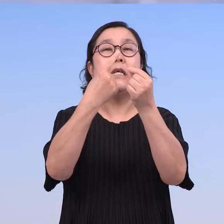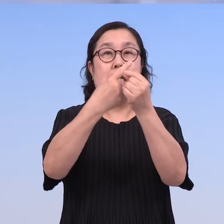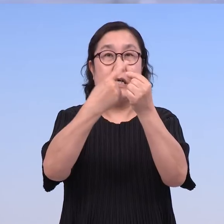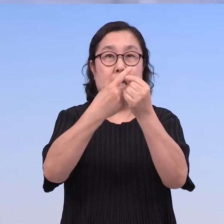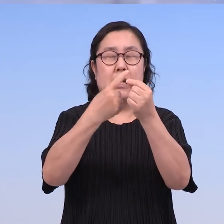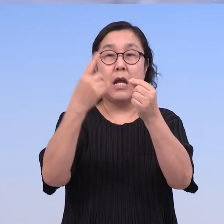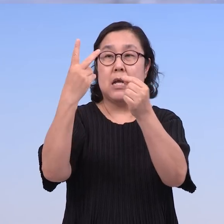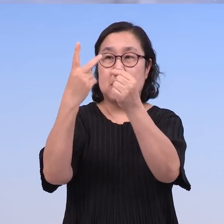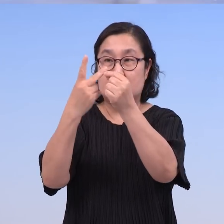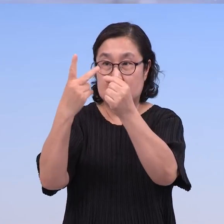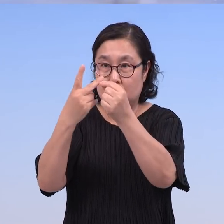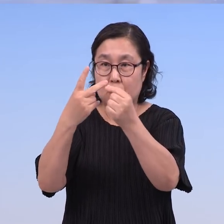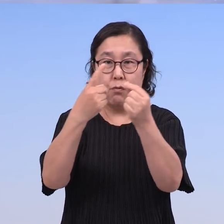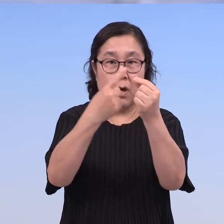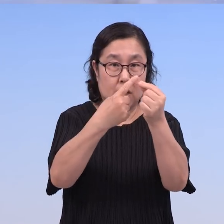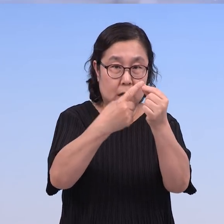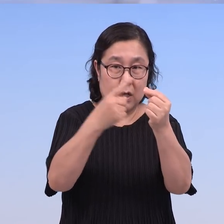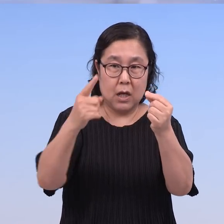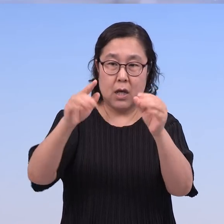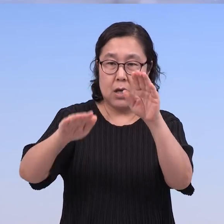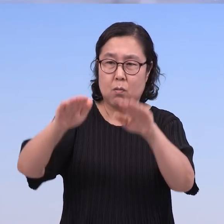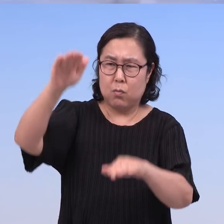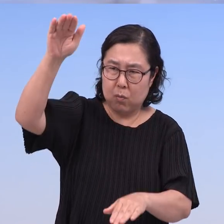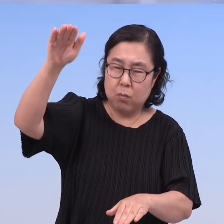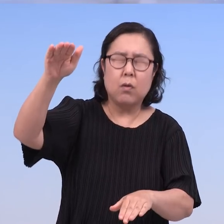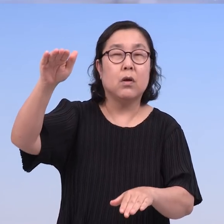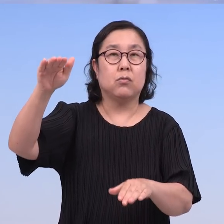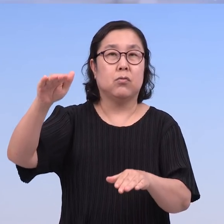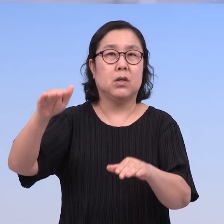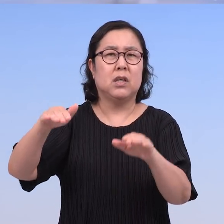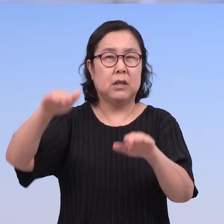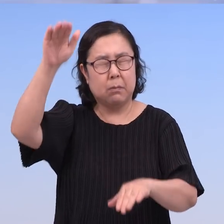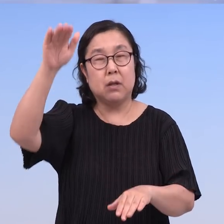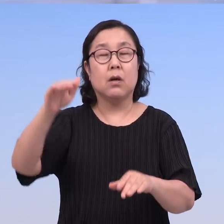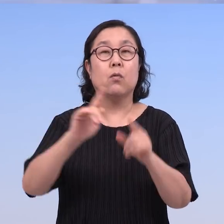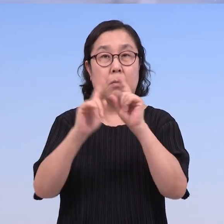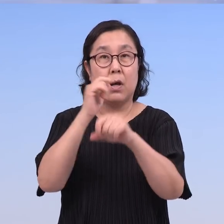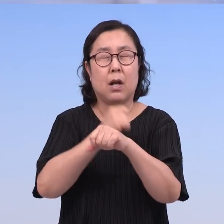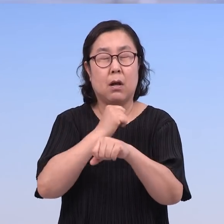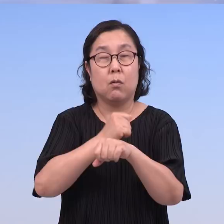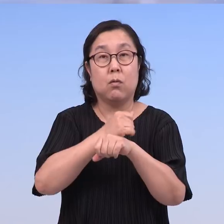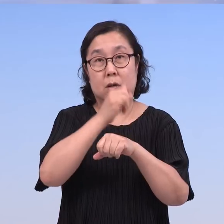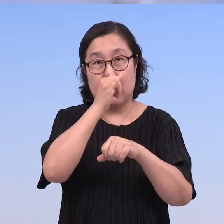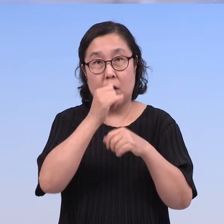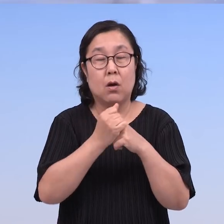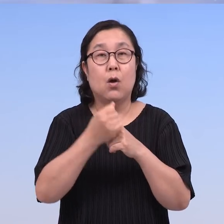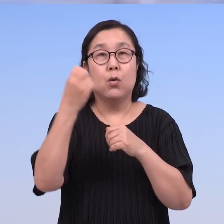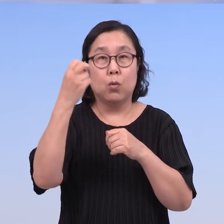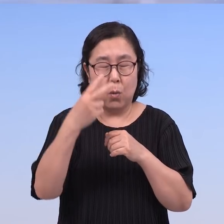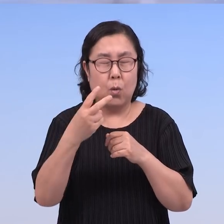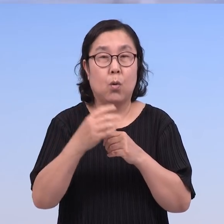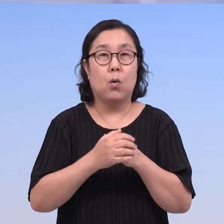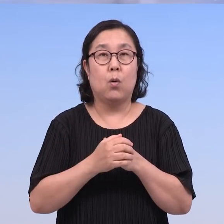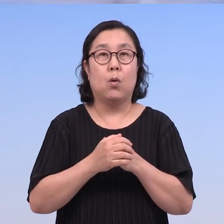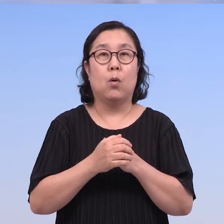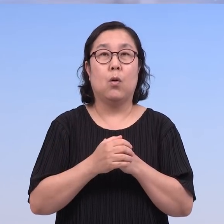많이 벌어지는 일이랍니다. 이것도 가슴이 아프지만 또 하나,